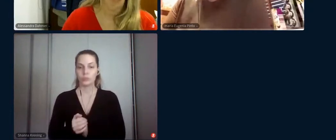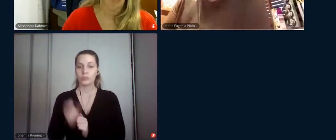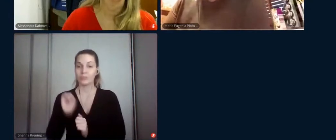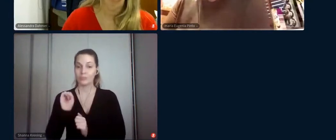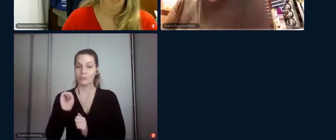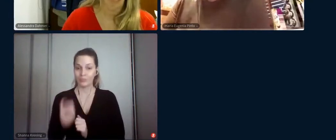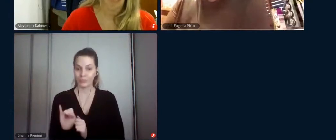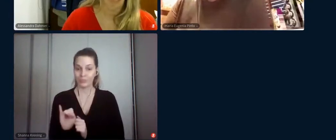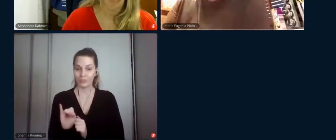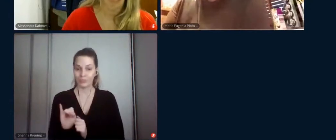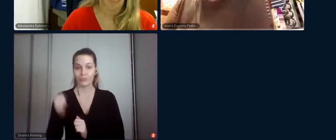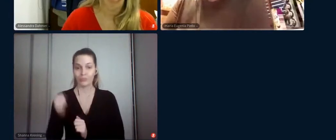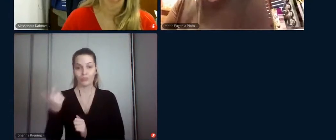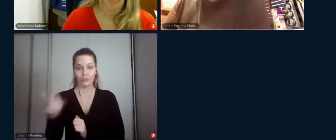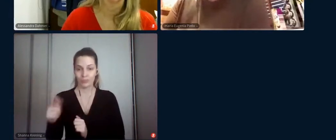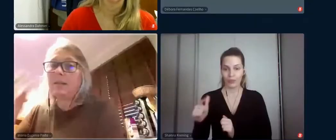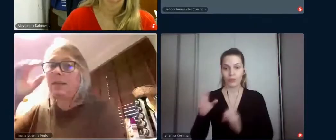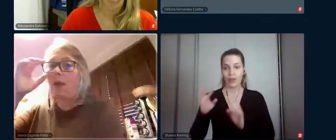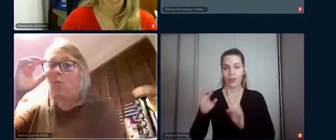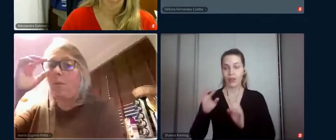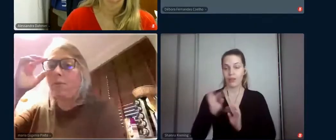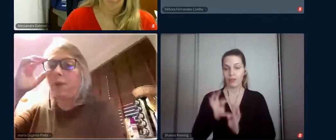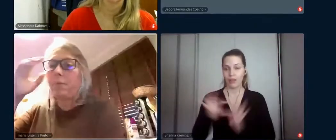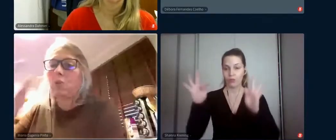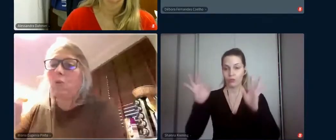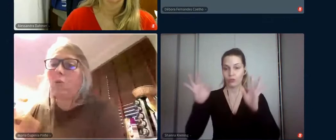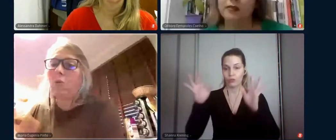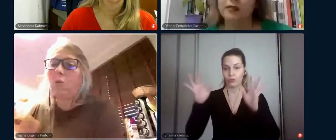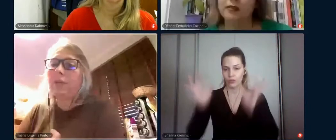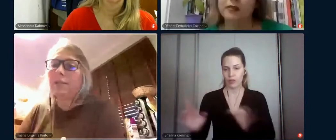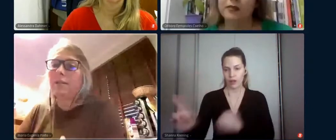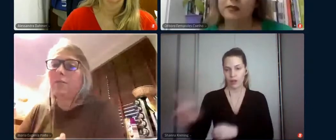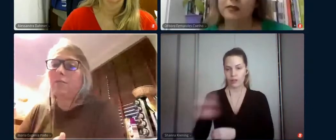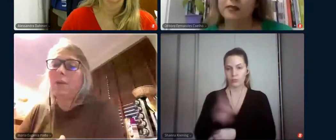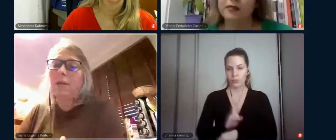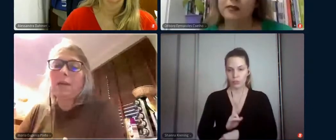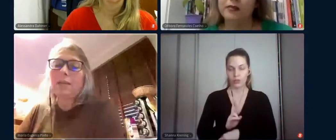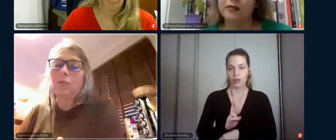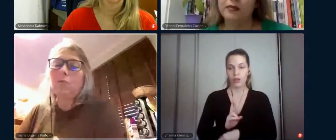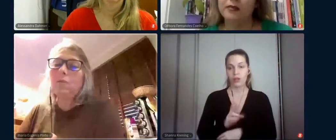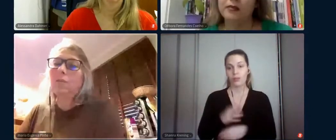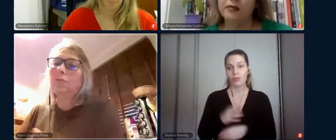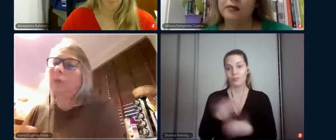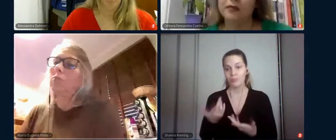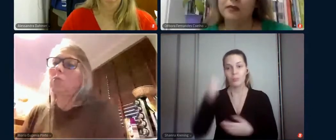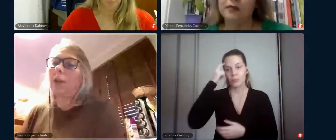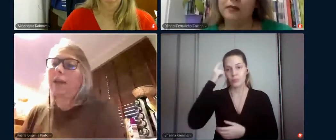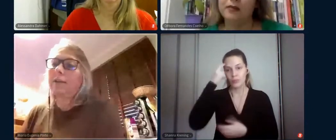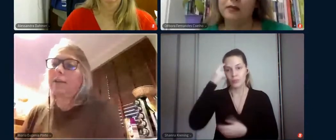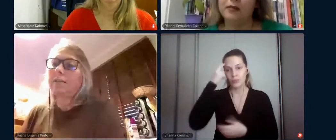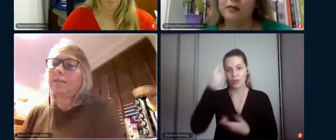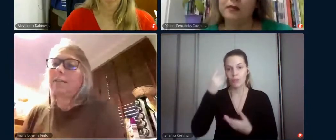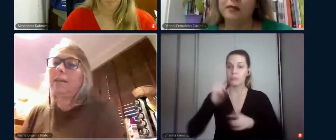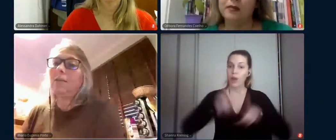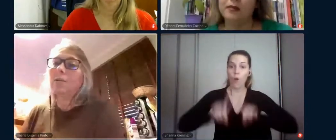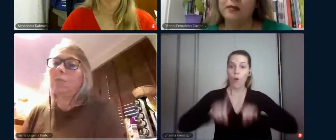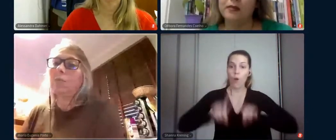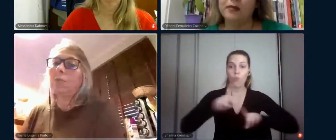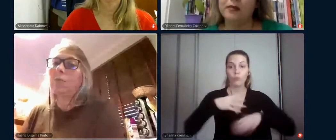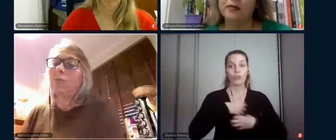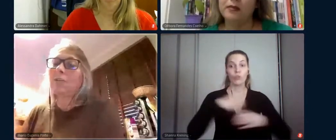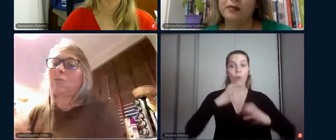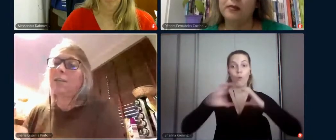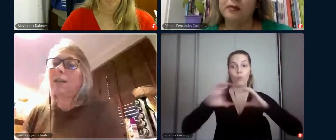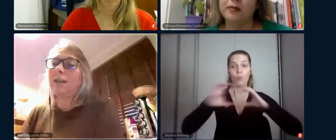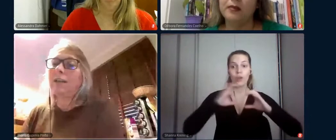para responder, que é aqui, mas alguma forma de comunicação esses alunos estão tendo com os colegas. E nós estamos num momento que